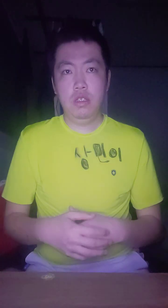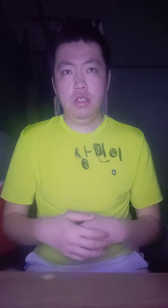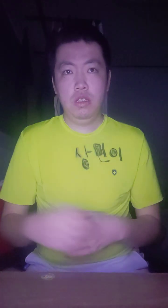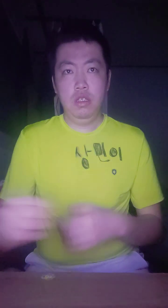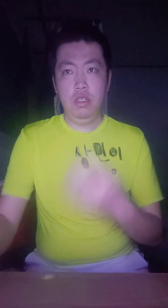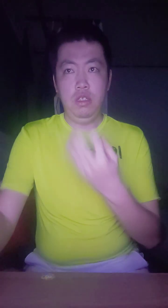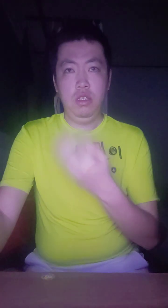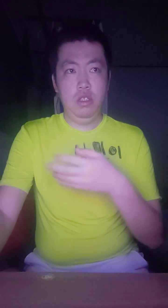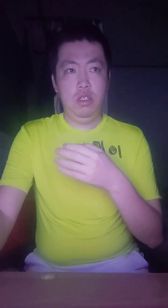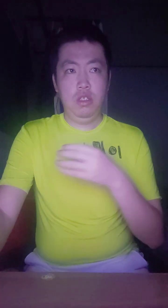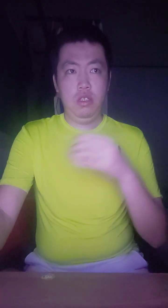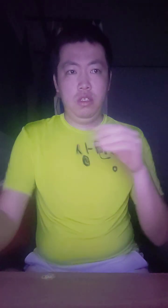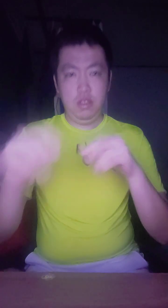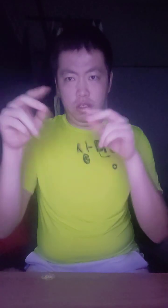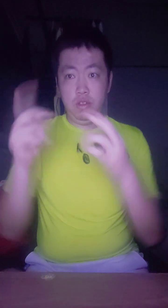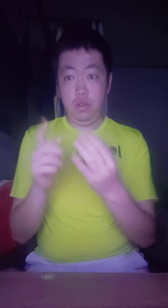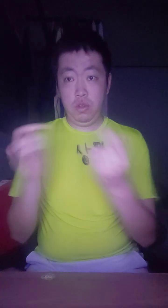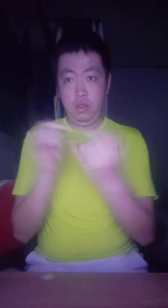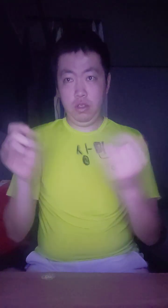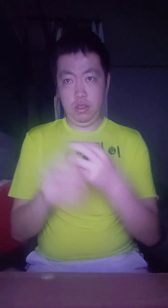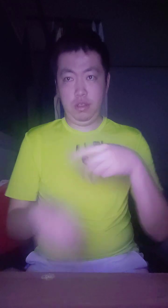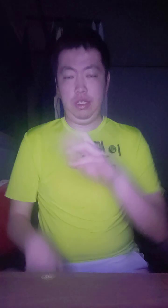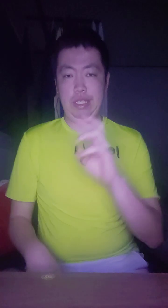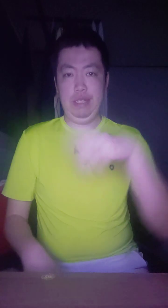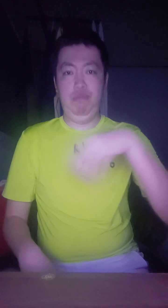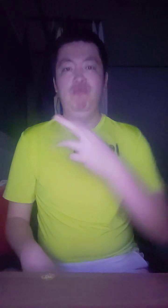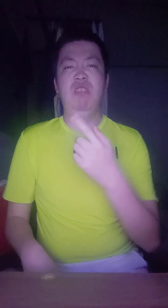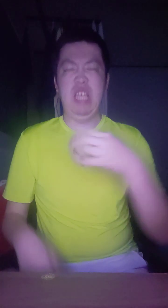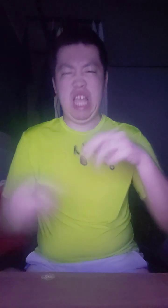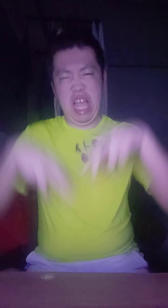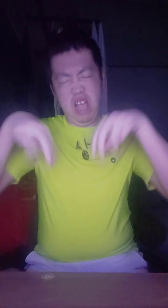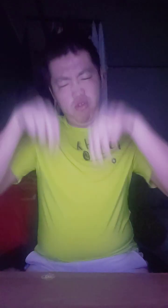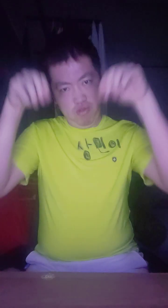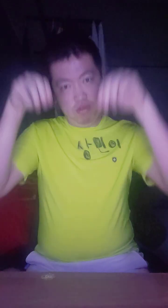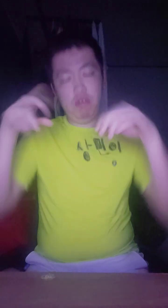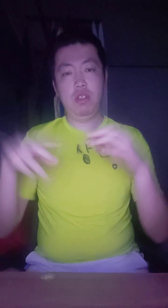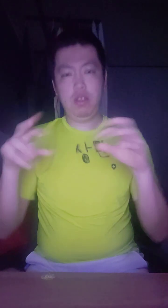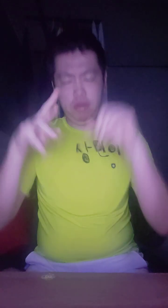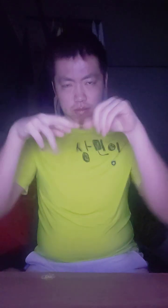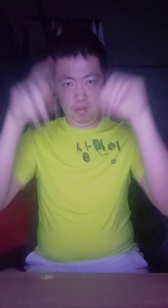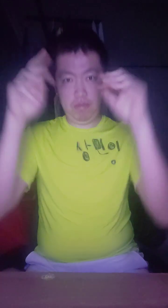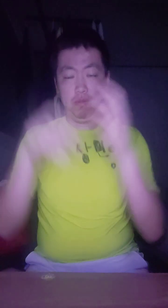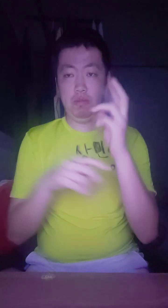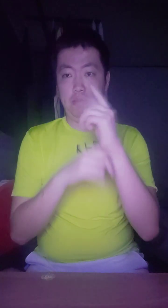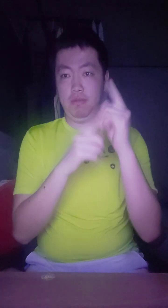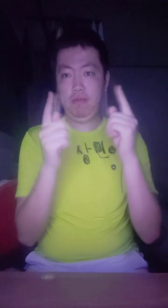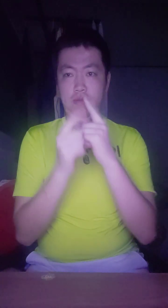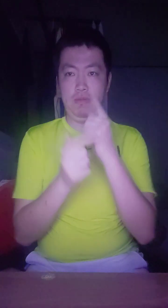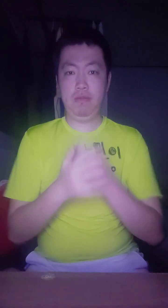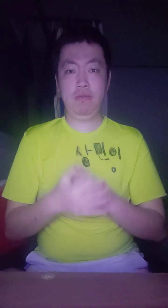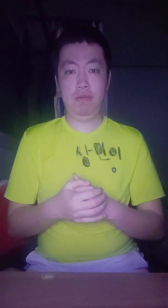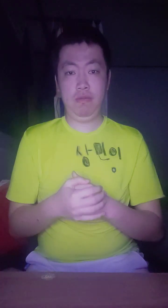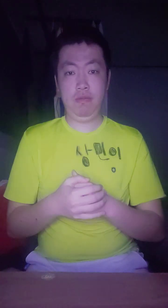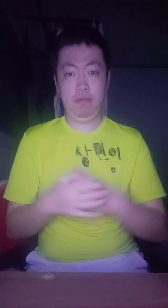네, 이렇게 전력 위기 상황이 이어지는 이유, 바로 블랙아웃, 대정전에 대한 우려 때문이죠. 그런데